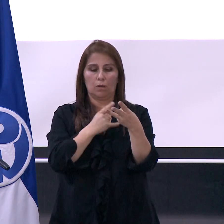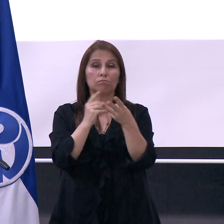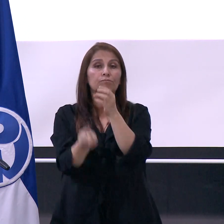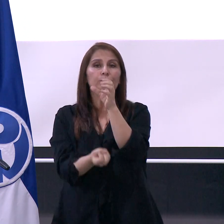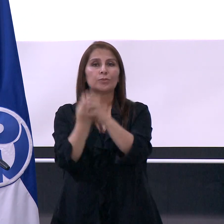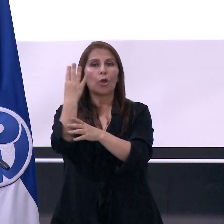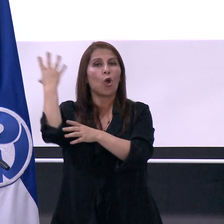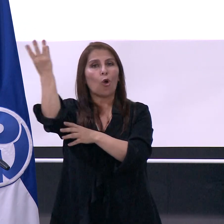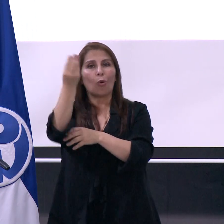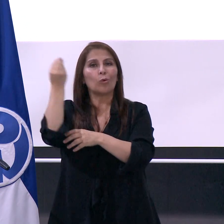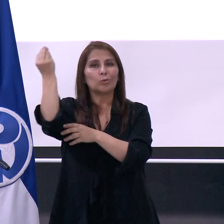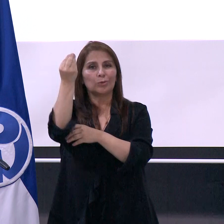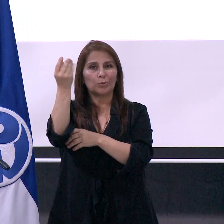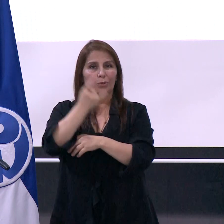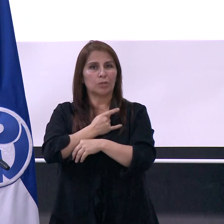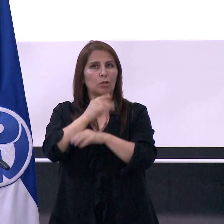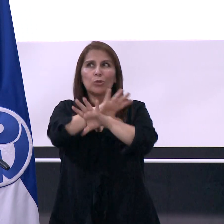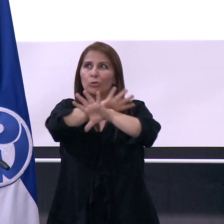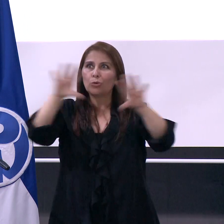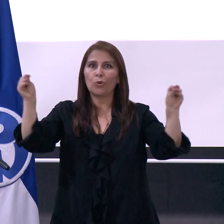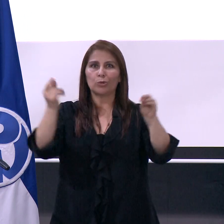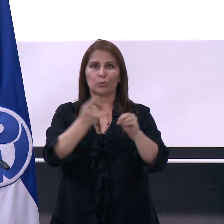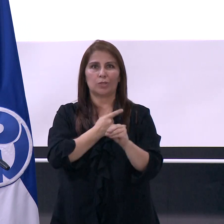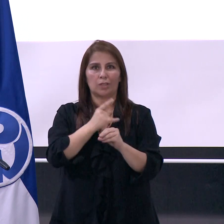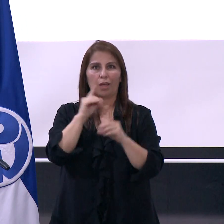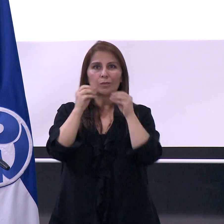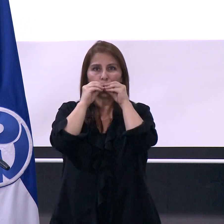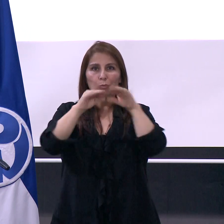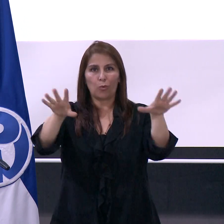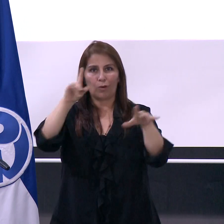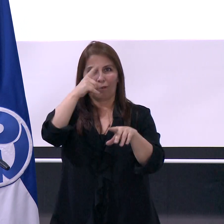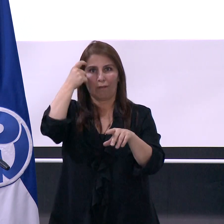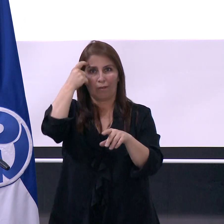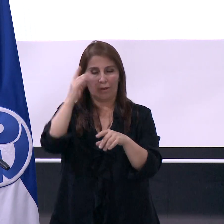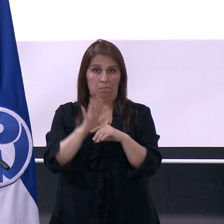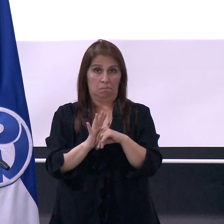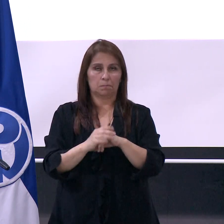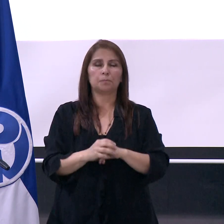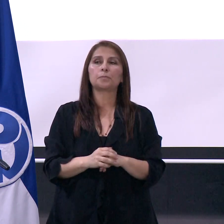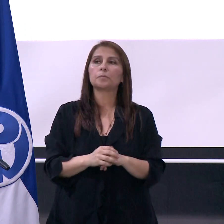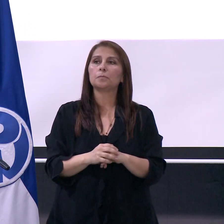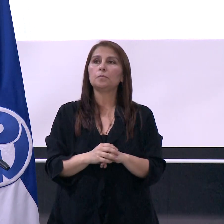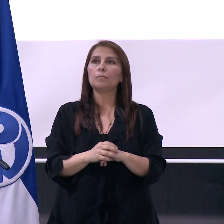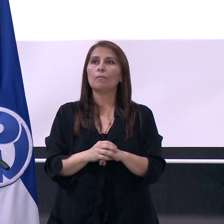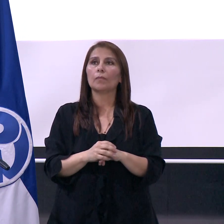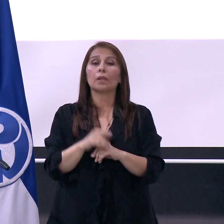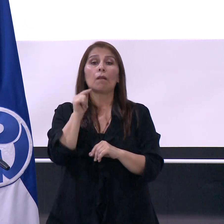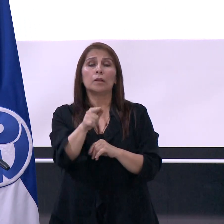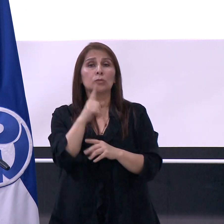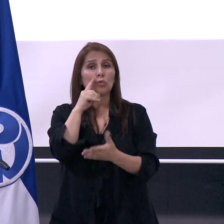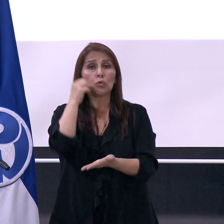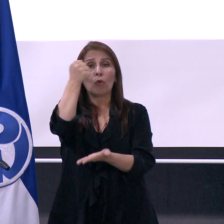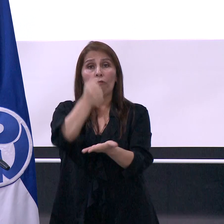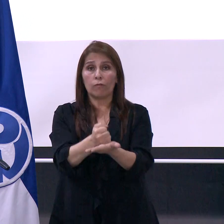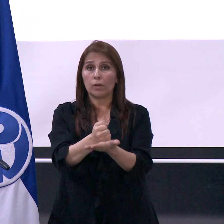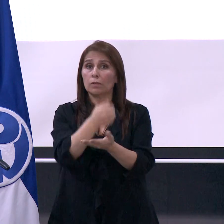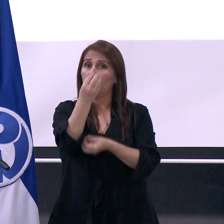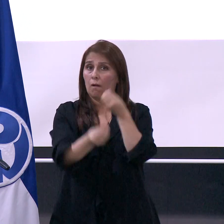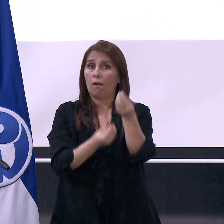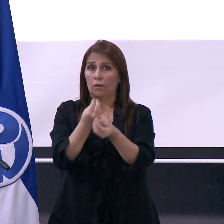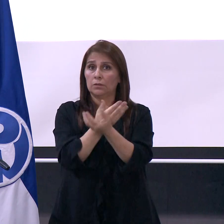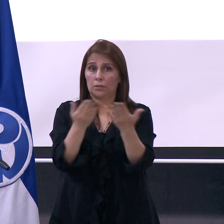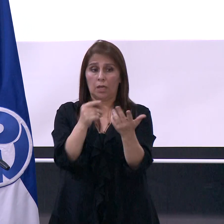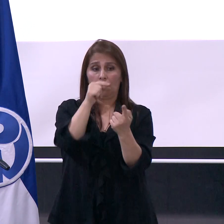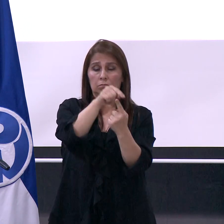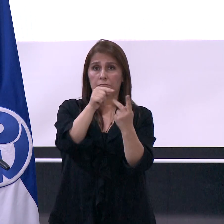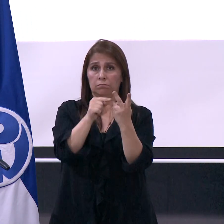superiores en todas las universidades públicas con maxine como máxima instancia de gobierno con carácter obligatorio y con